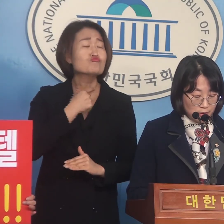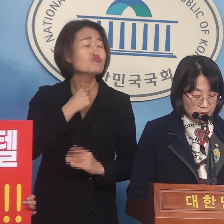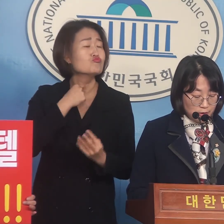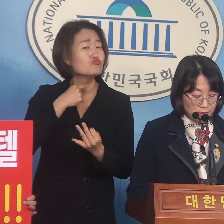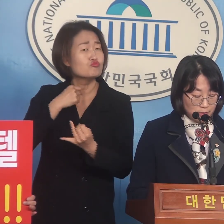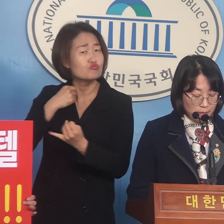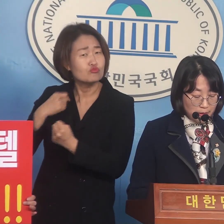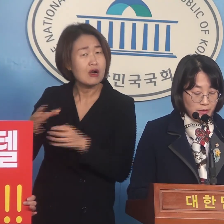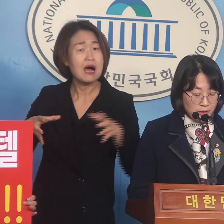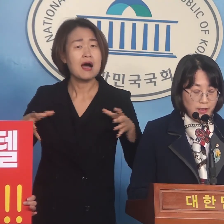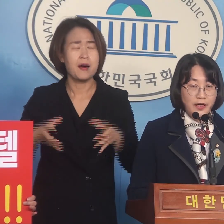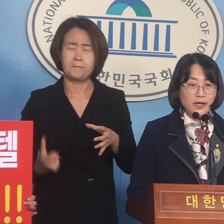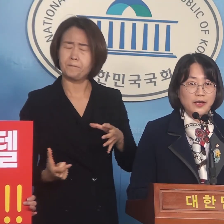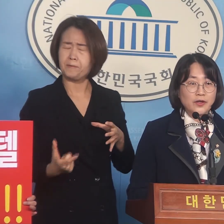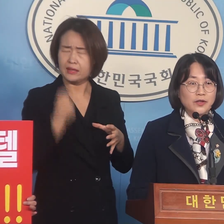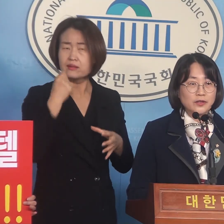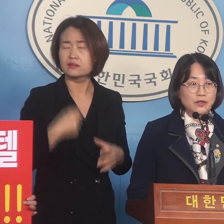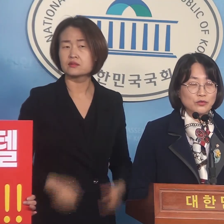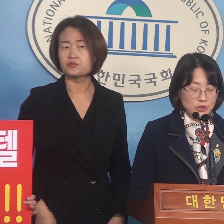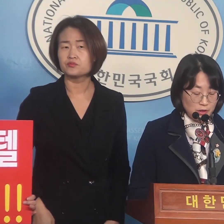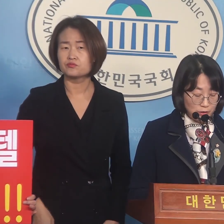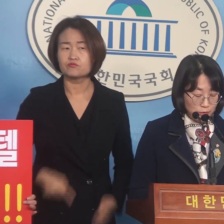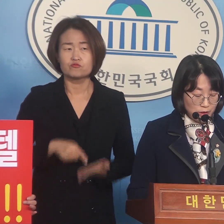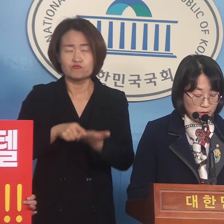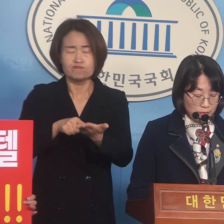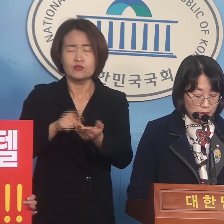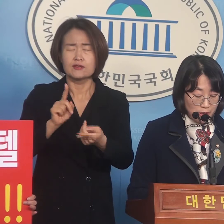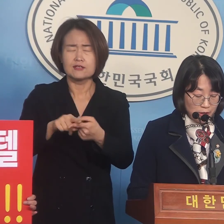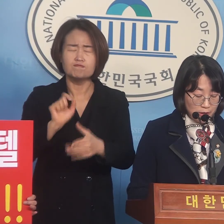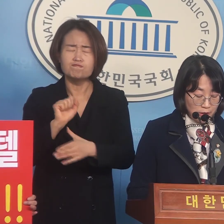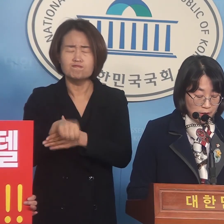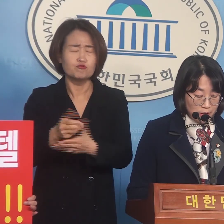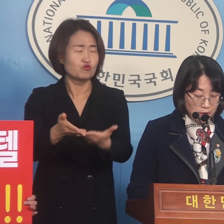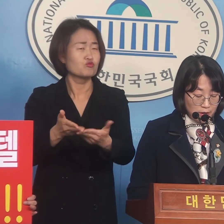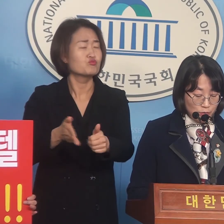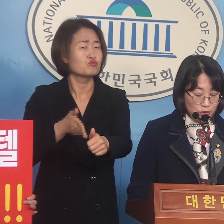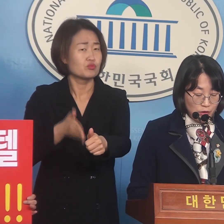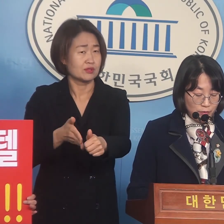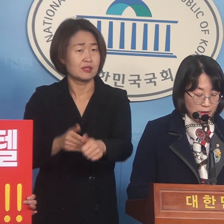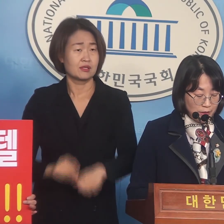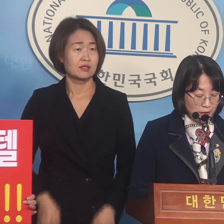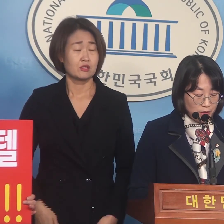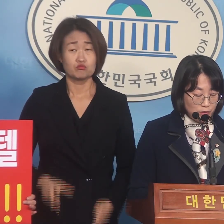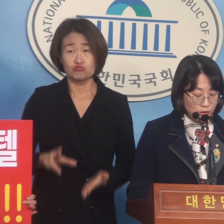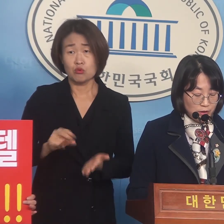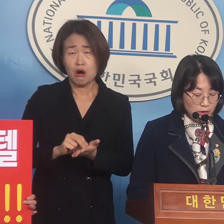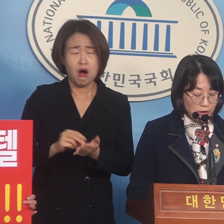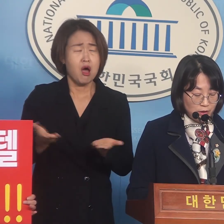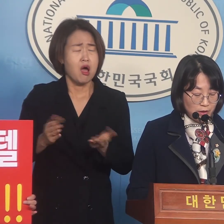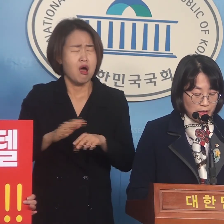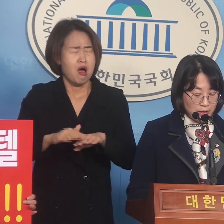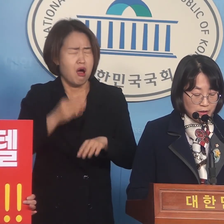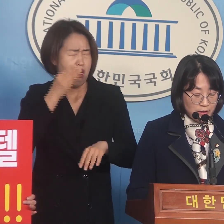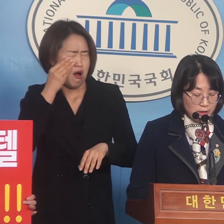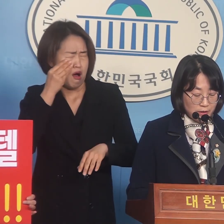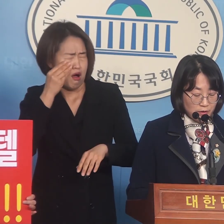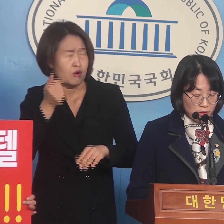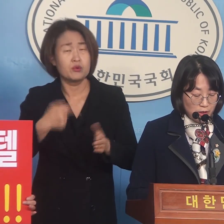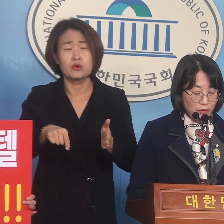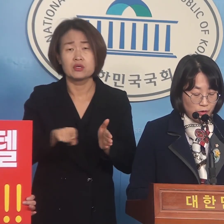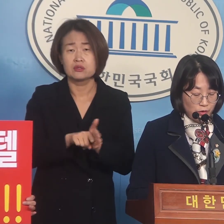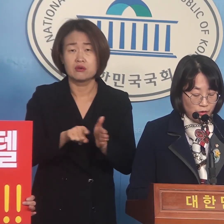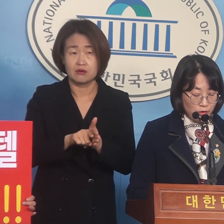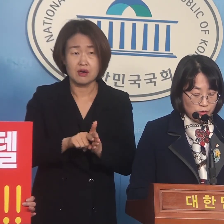요구사항들을 빠른 시일 내에 들어주시기를 부탁드립니다. 이 문제의 원만한 해결을 위해서